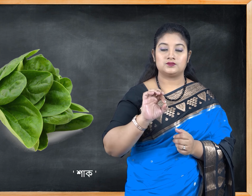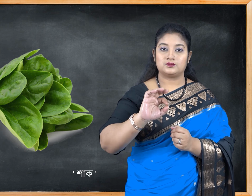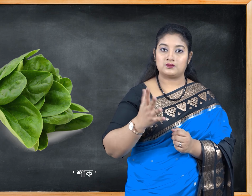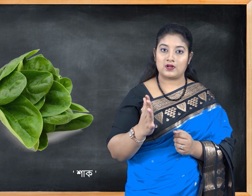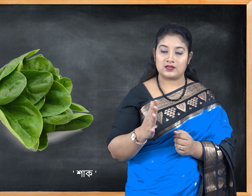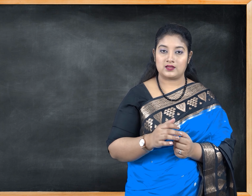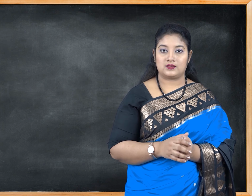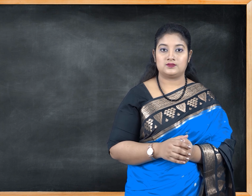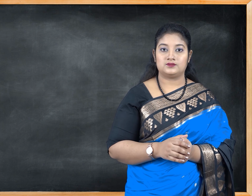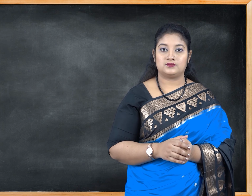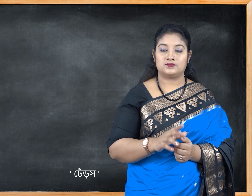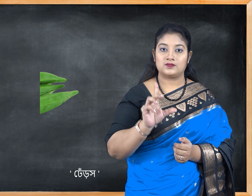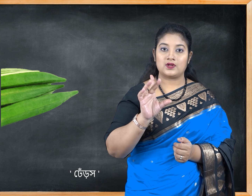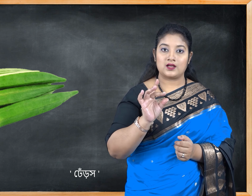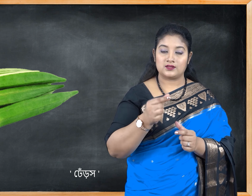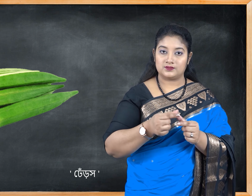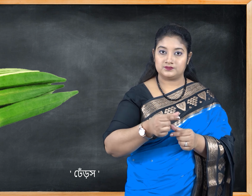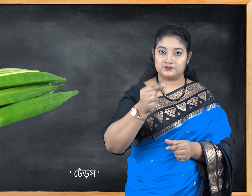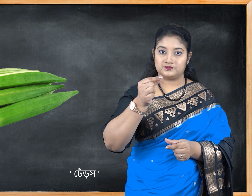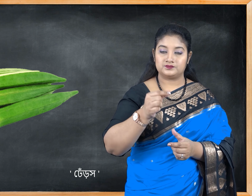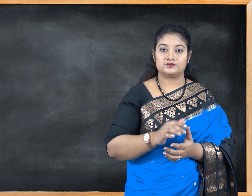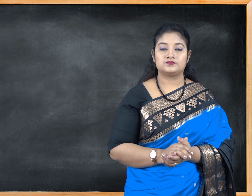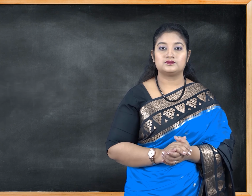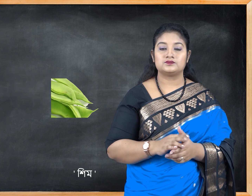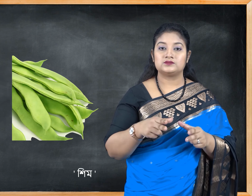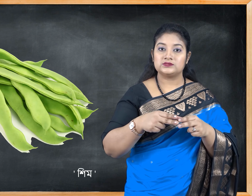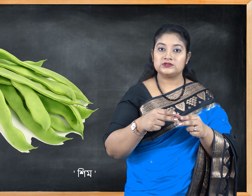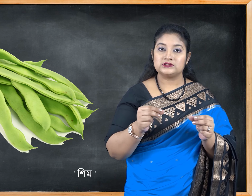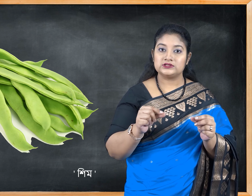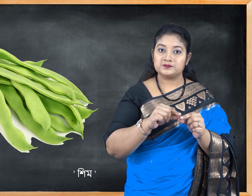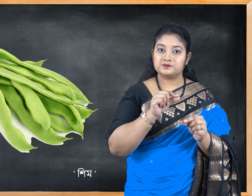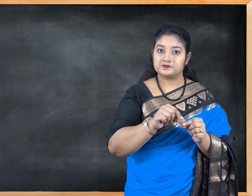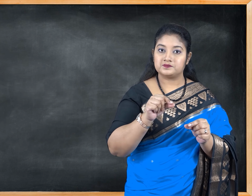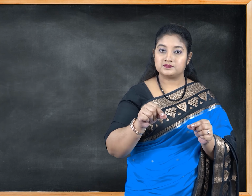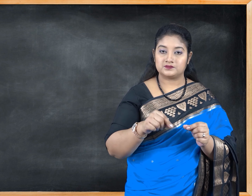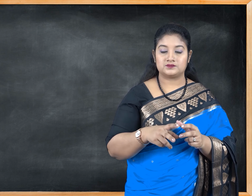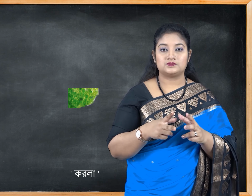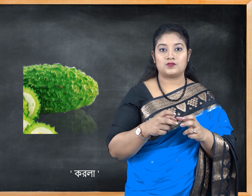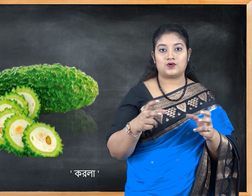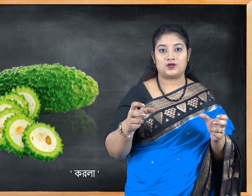শাক, ঢেঁড়স, শিম, করলা। এখন